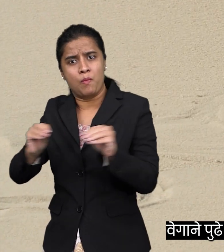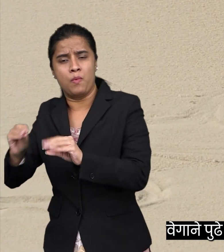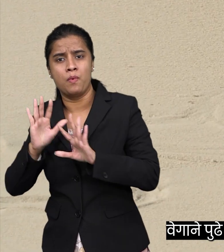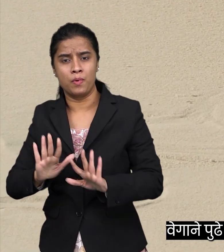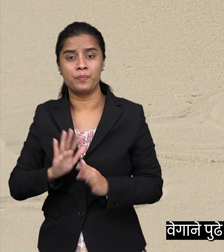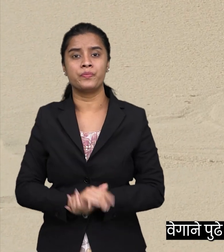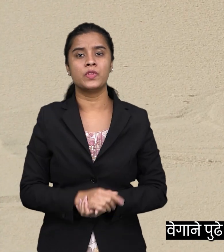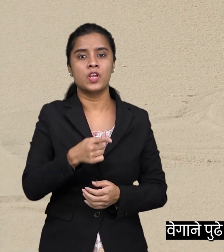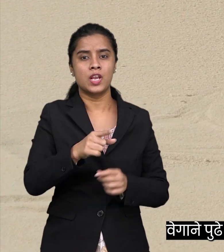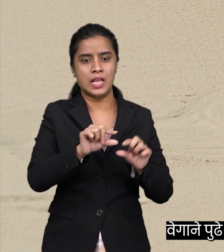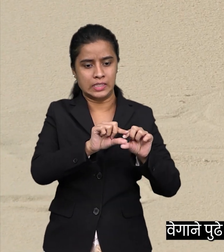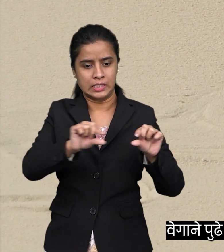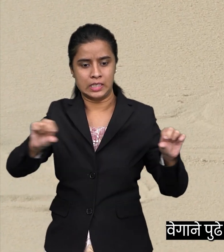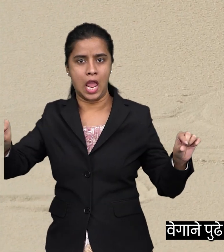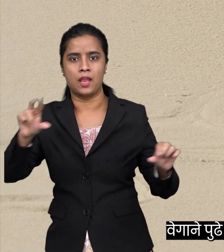रेषेत नाही.